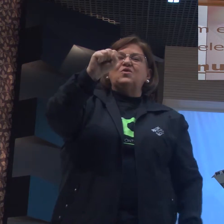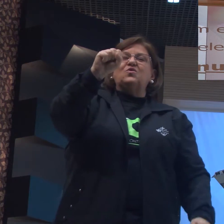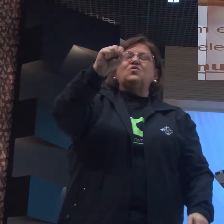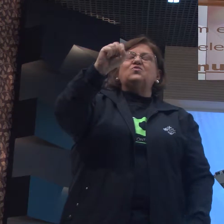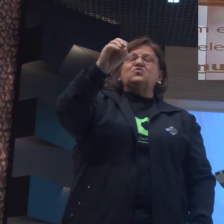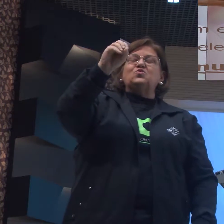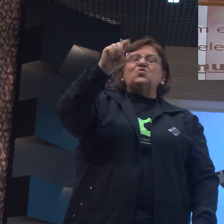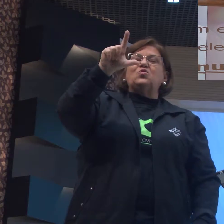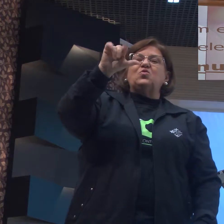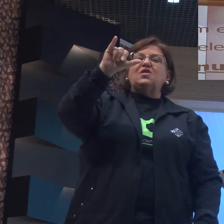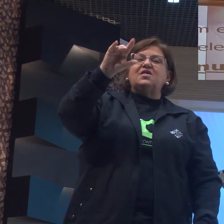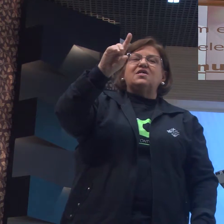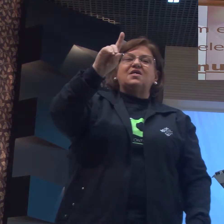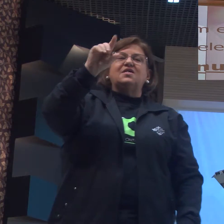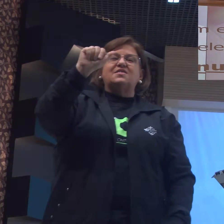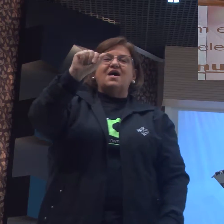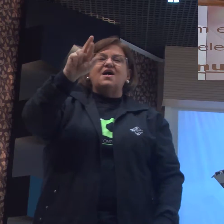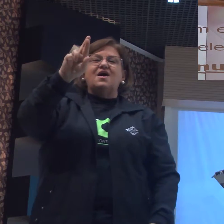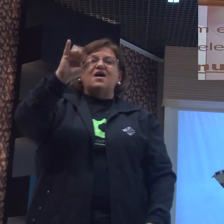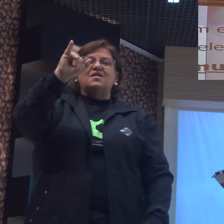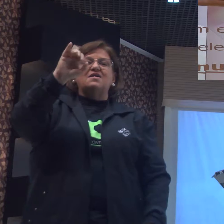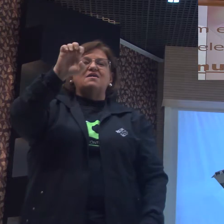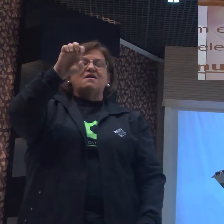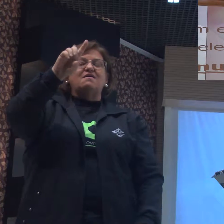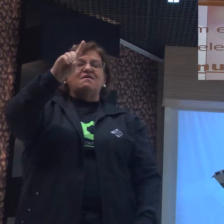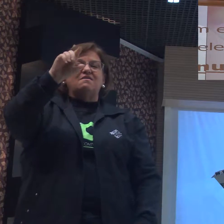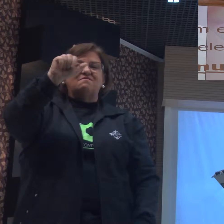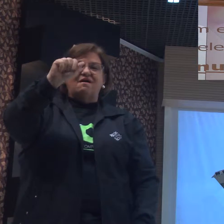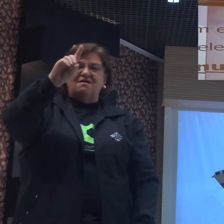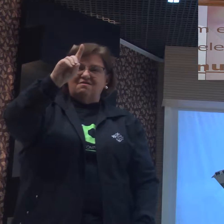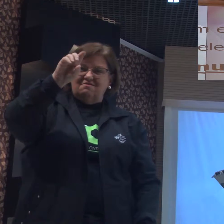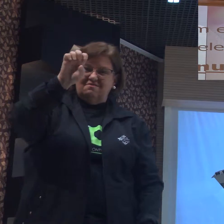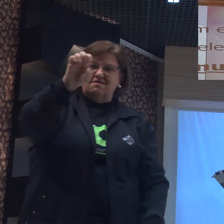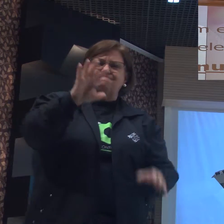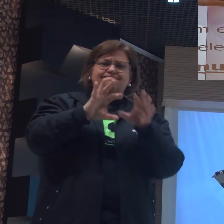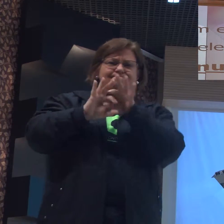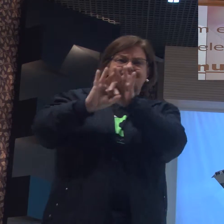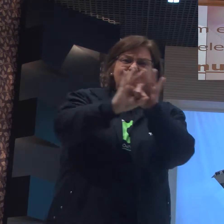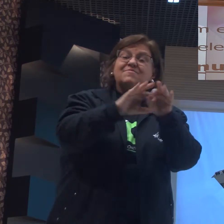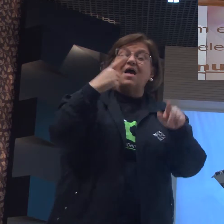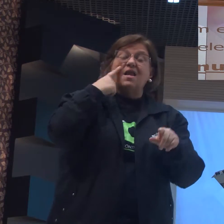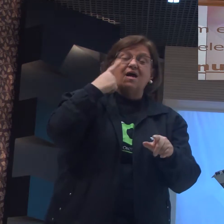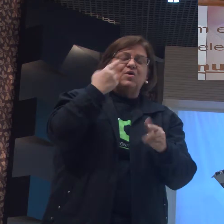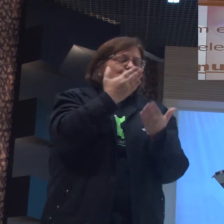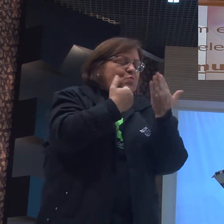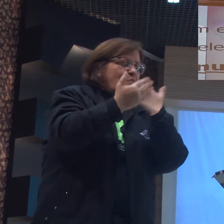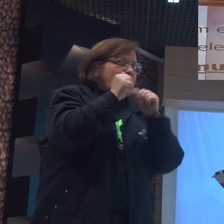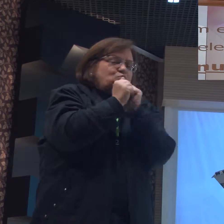solidariedade. A gente viu fatores que contribuíram: oração, o partir do pão,